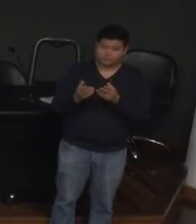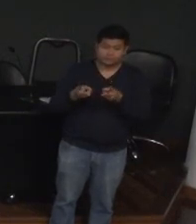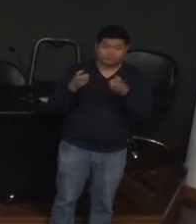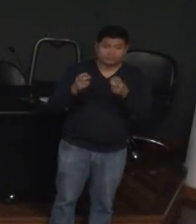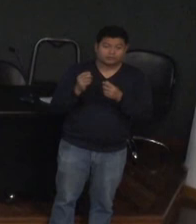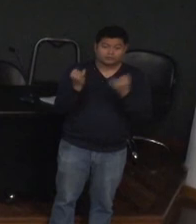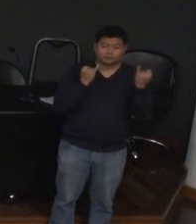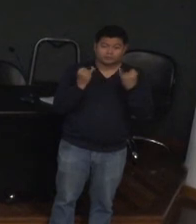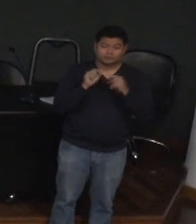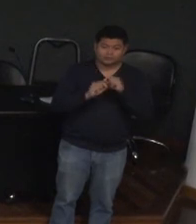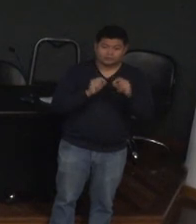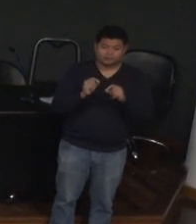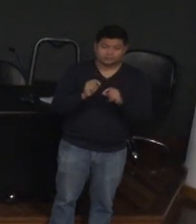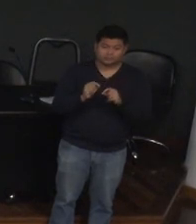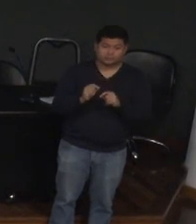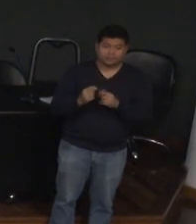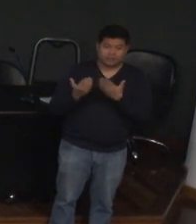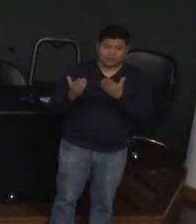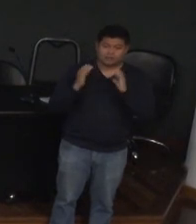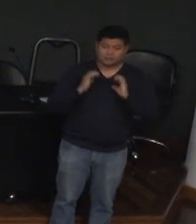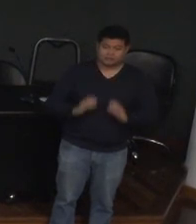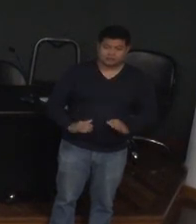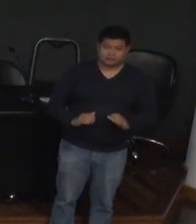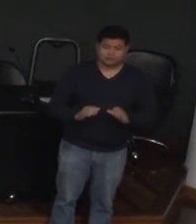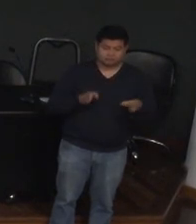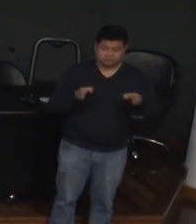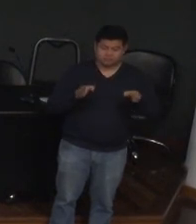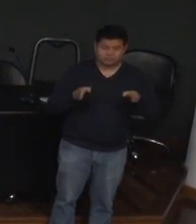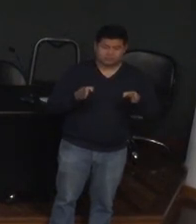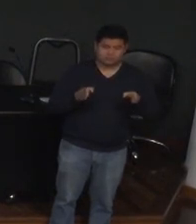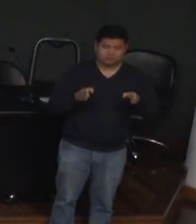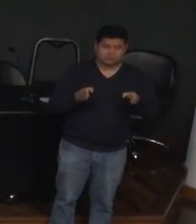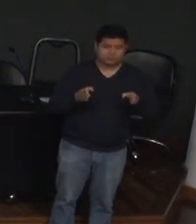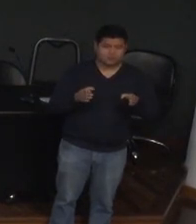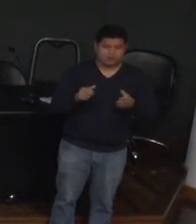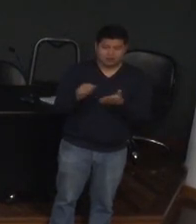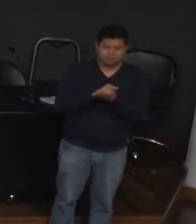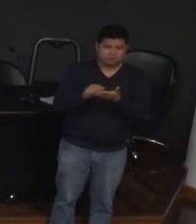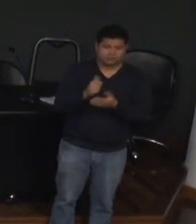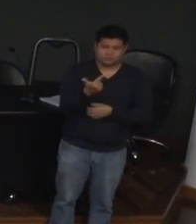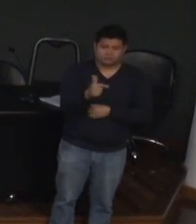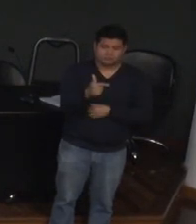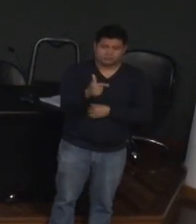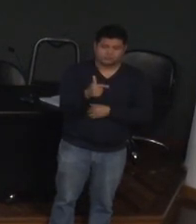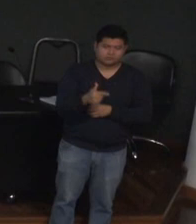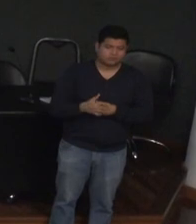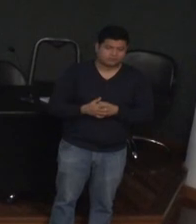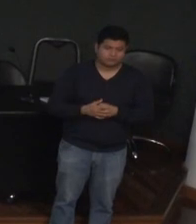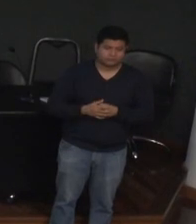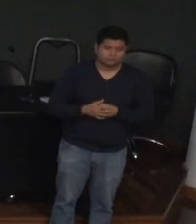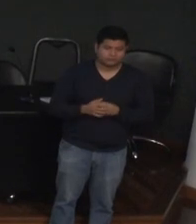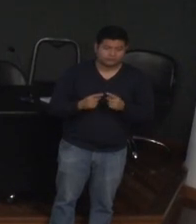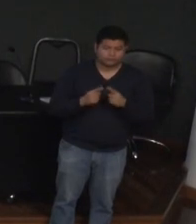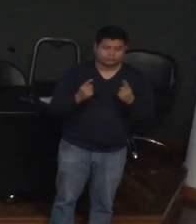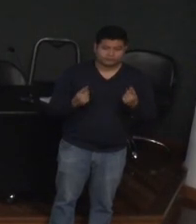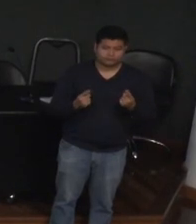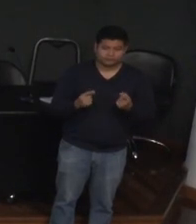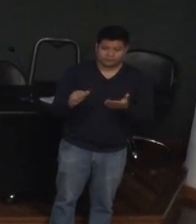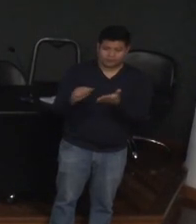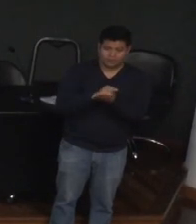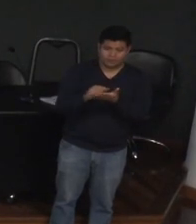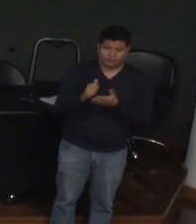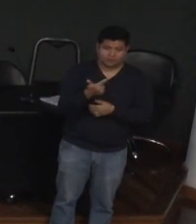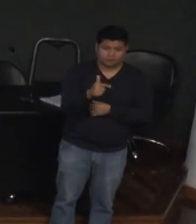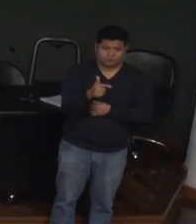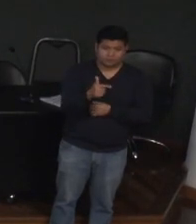Categoria do titular, cidadão. Prazo de retenção. Não há descarte. Tá? Então, não há descarte.